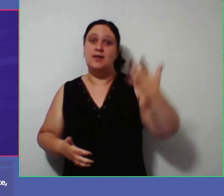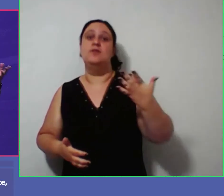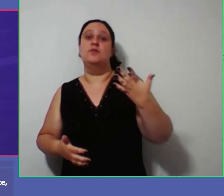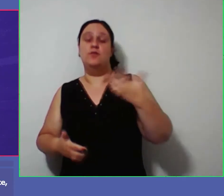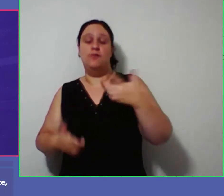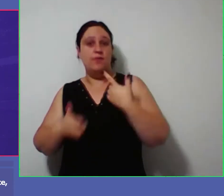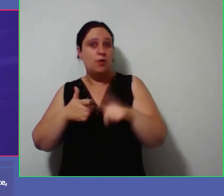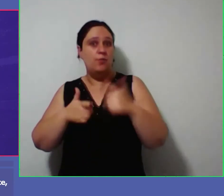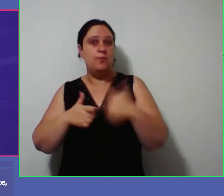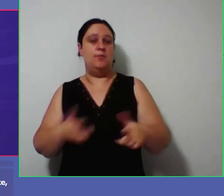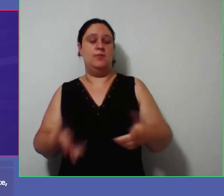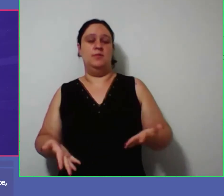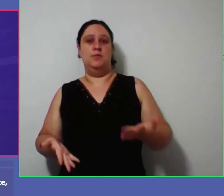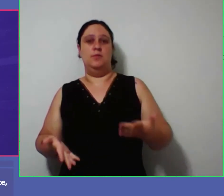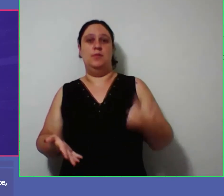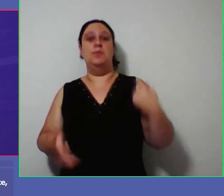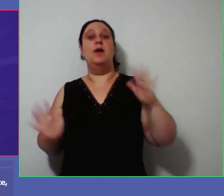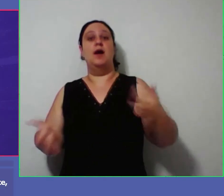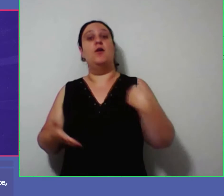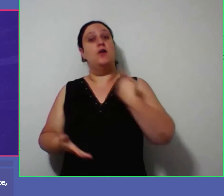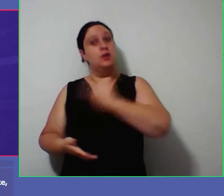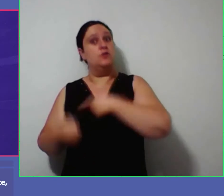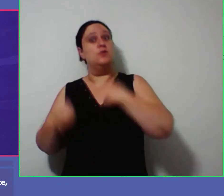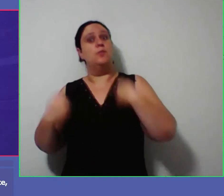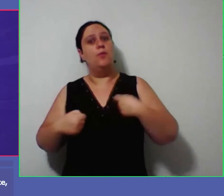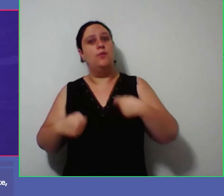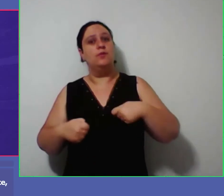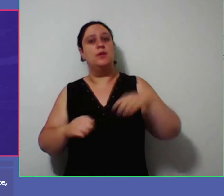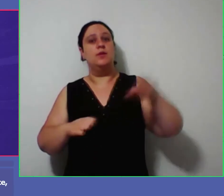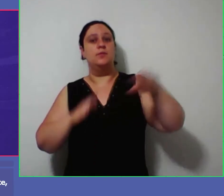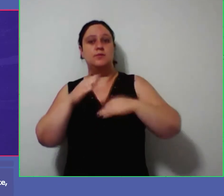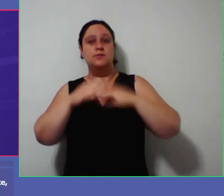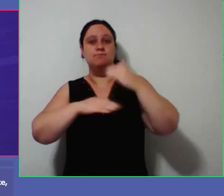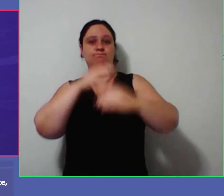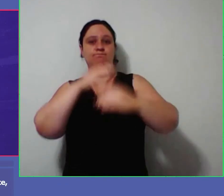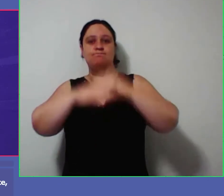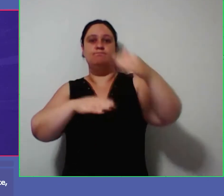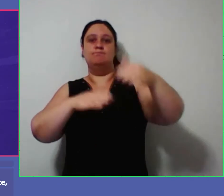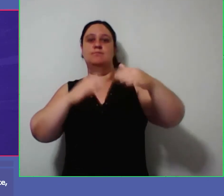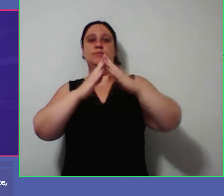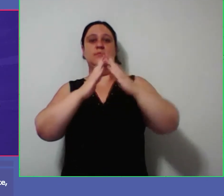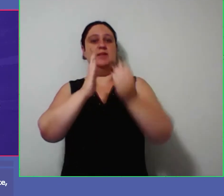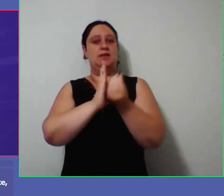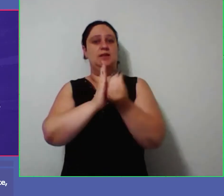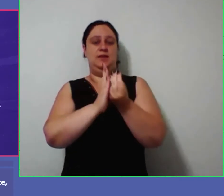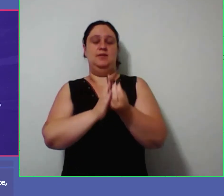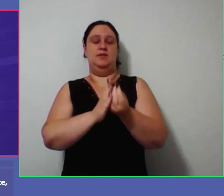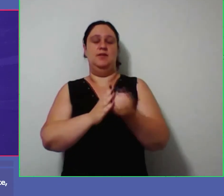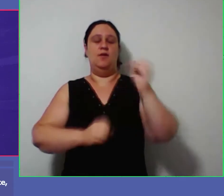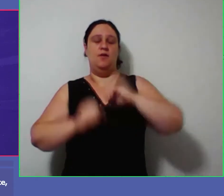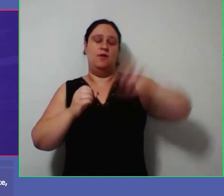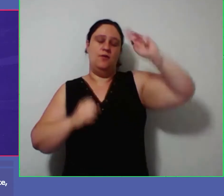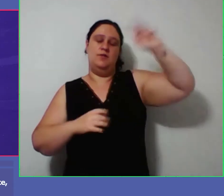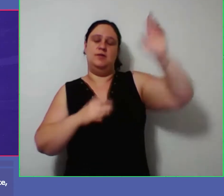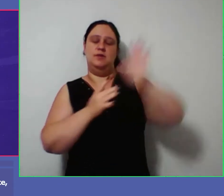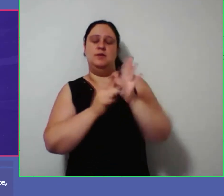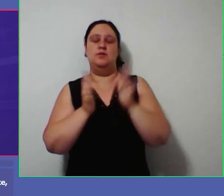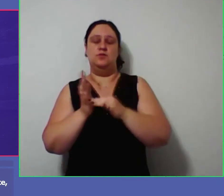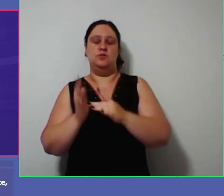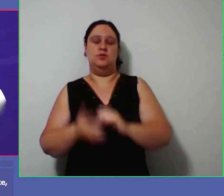para a edificação. Graças a Deus. Ó Senhor Jesus. E vamos